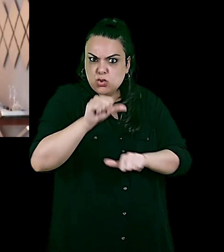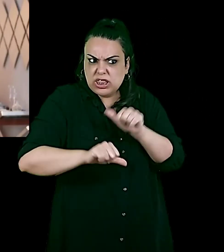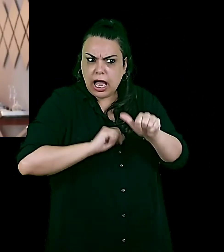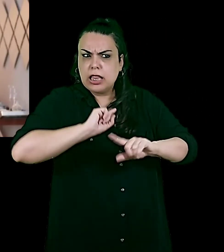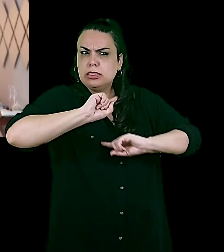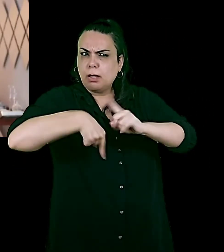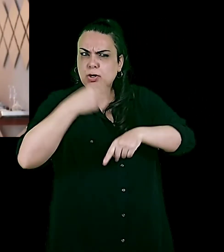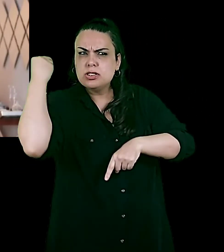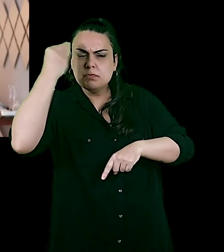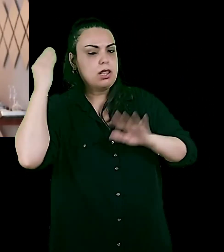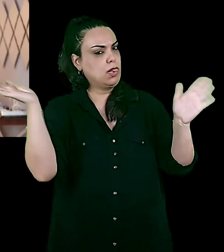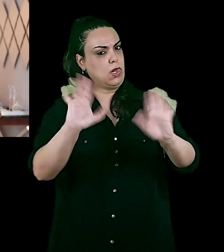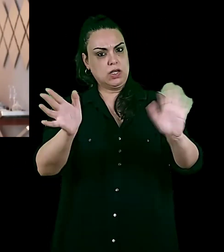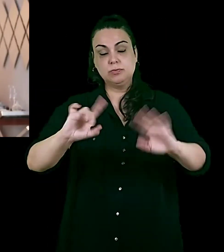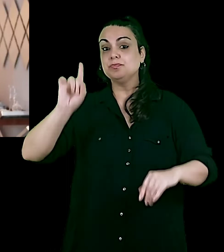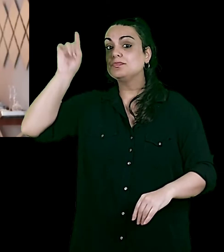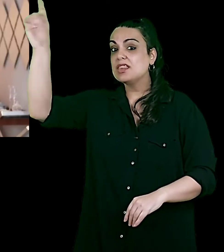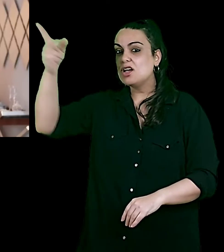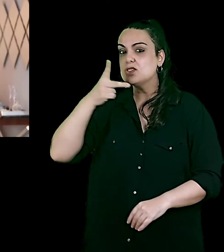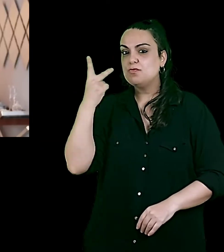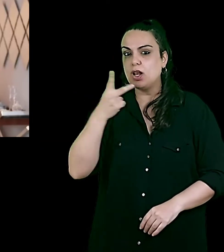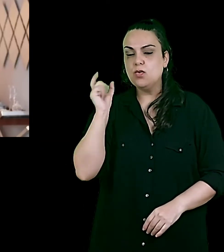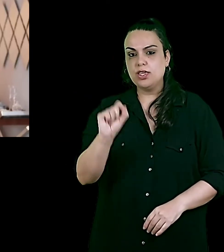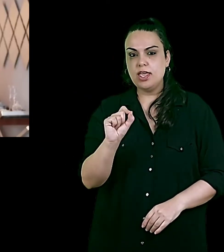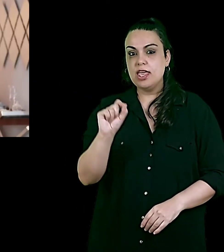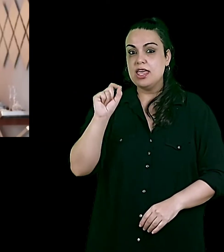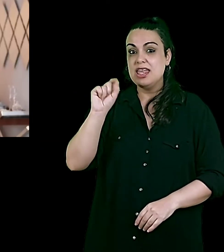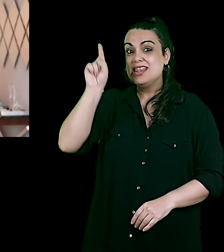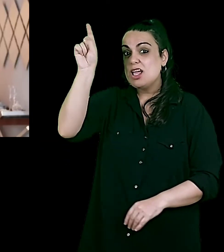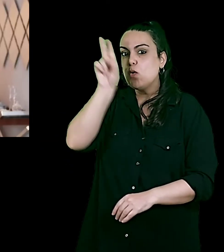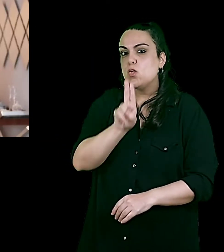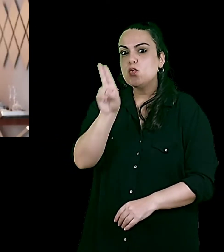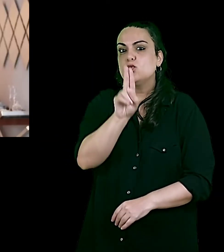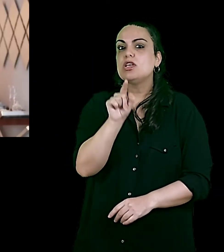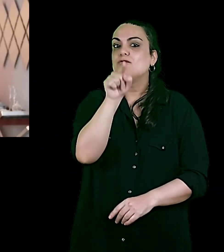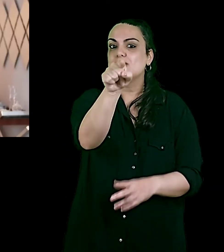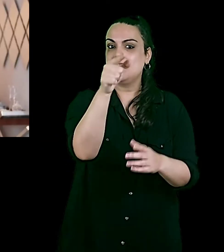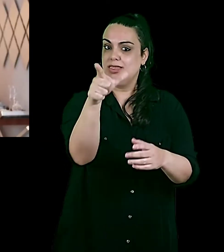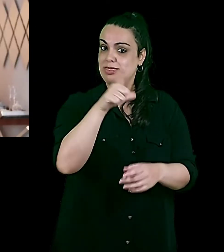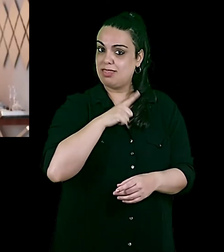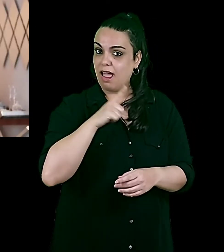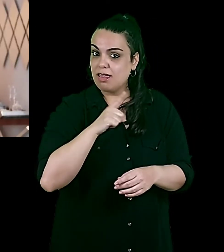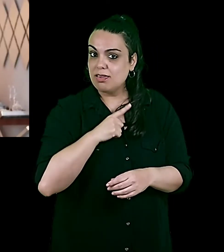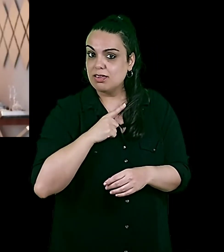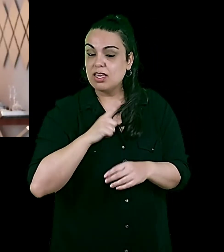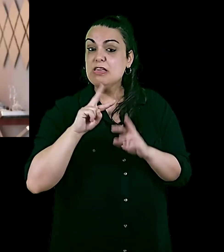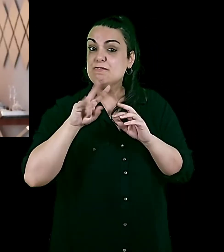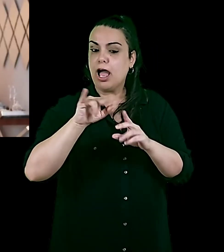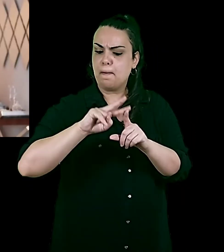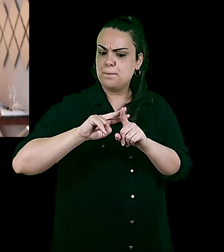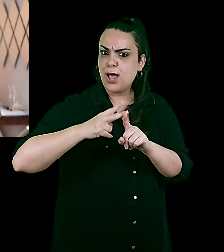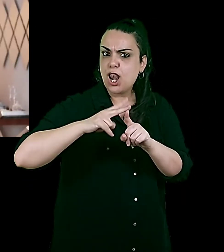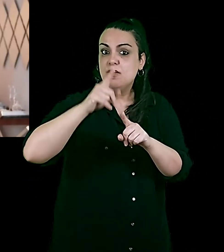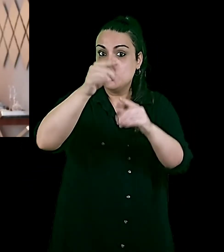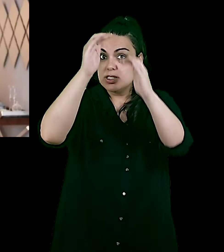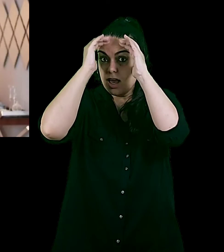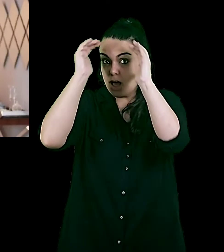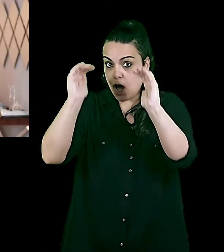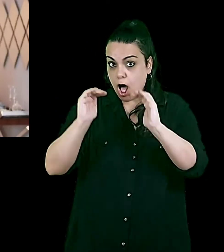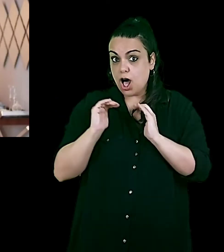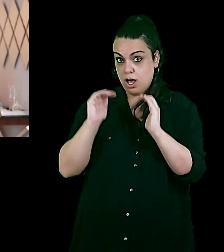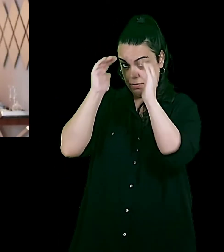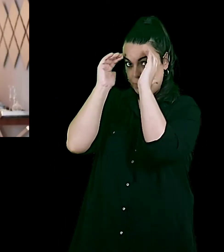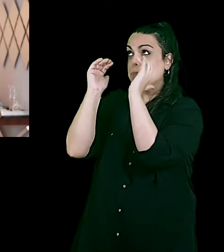depois. Não, e Deus não pensa assim. O que Ele está dizendo é, eu vou usar o que você tem e vou multiplicar enquanto